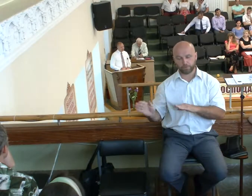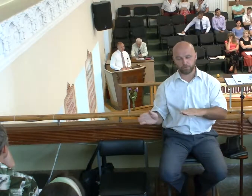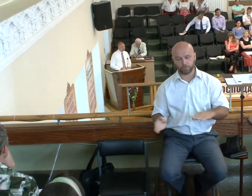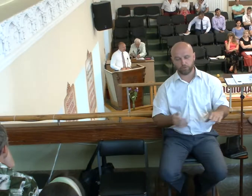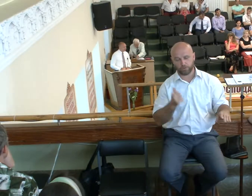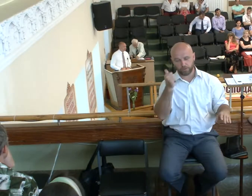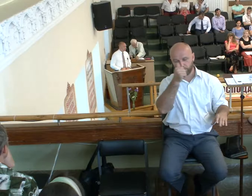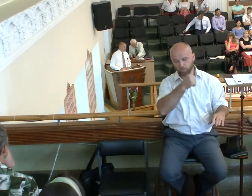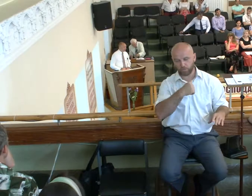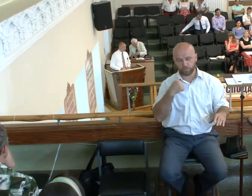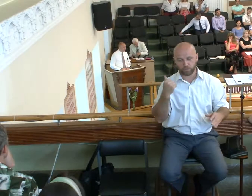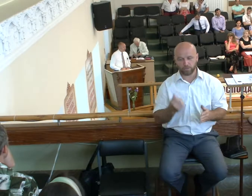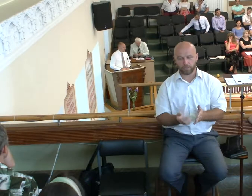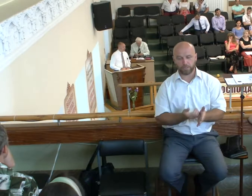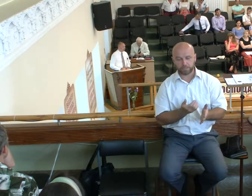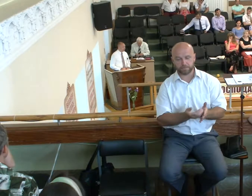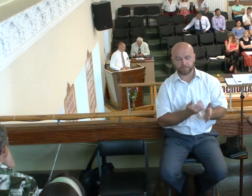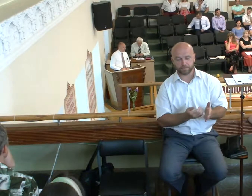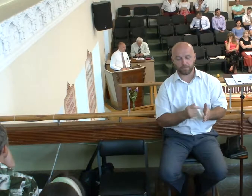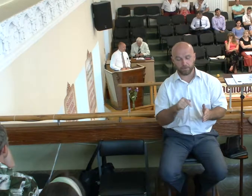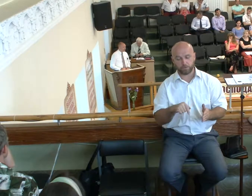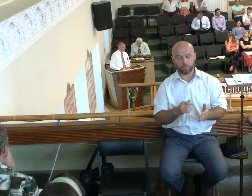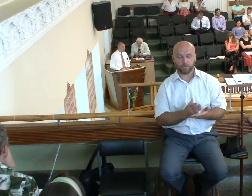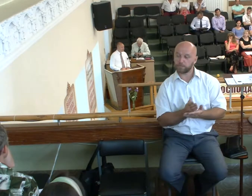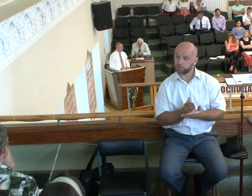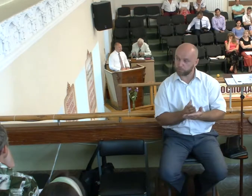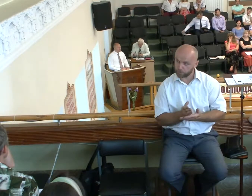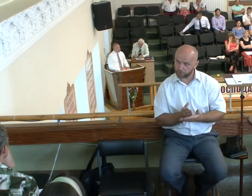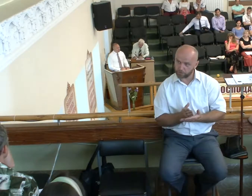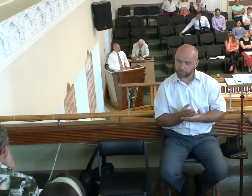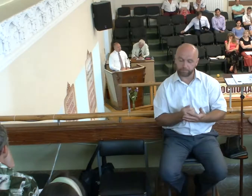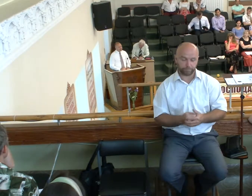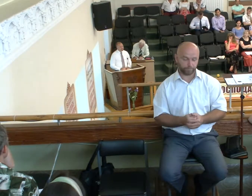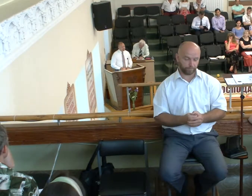годы, и нас с братом пригласили туда на служение.